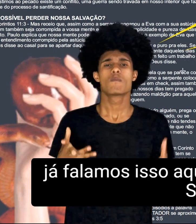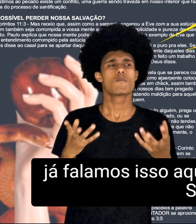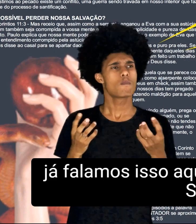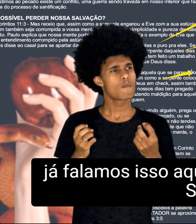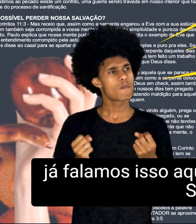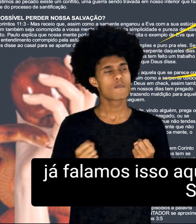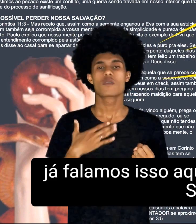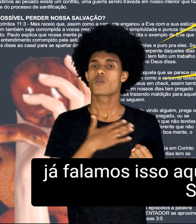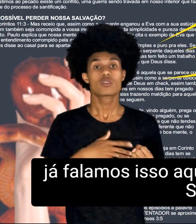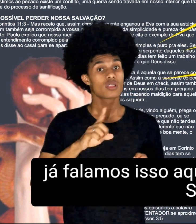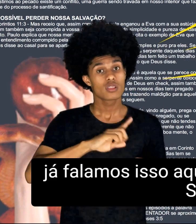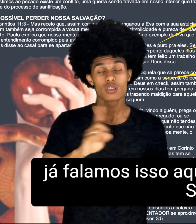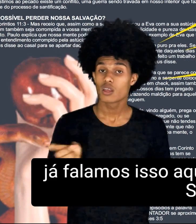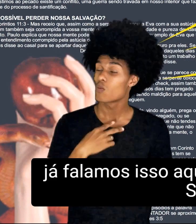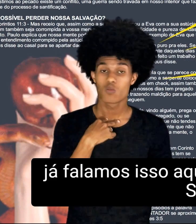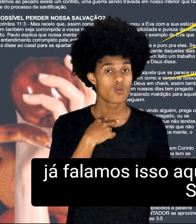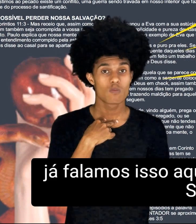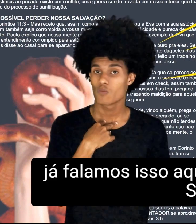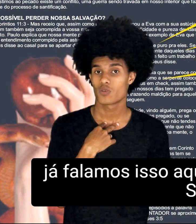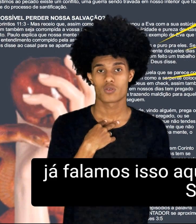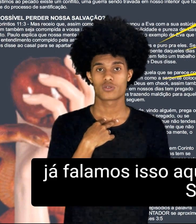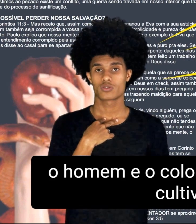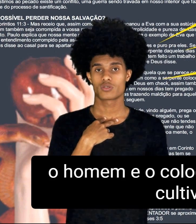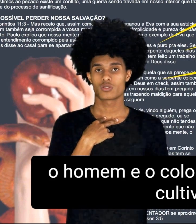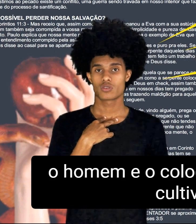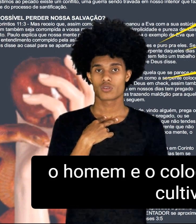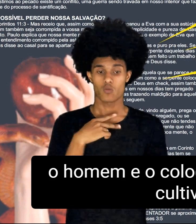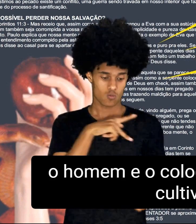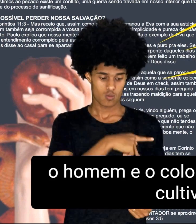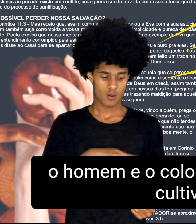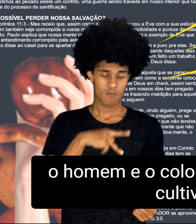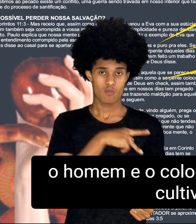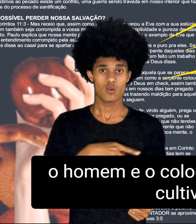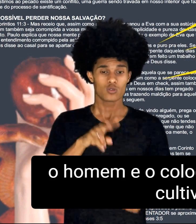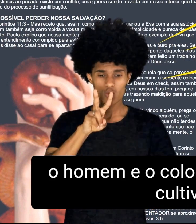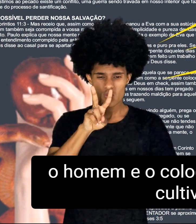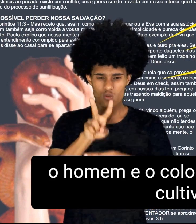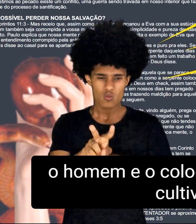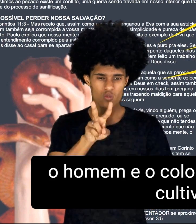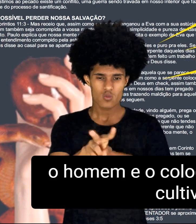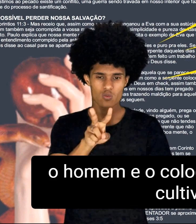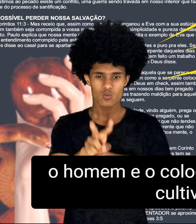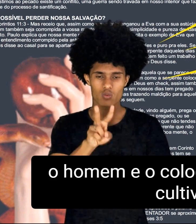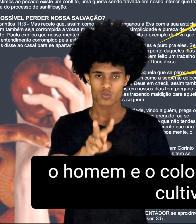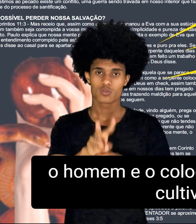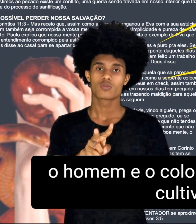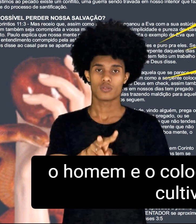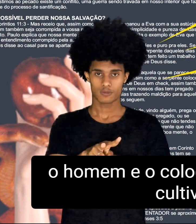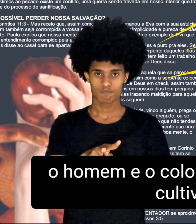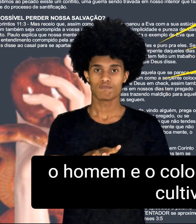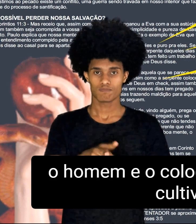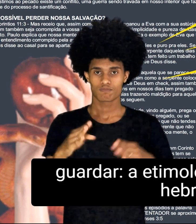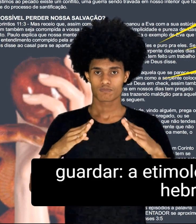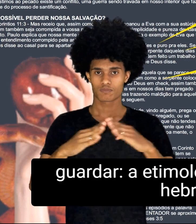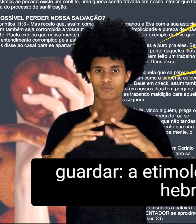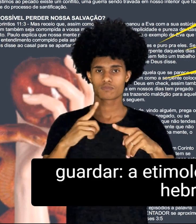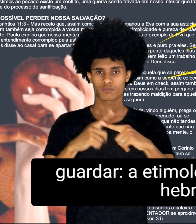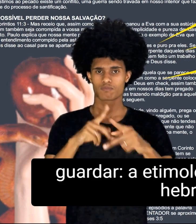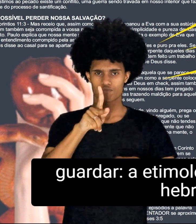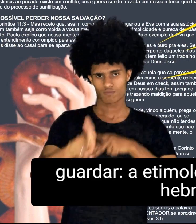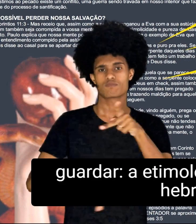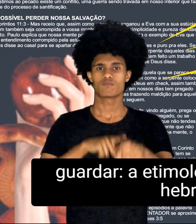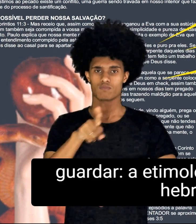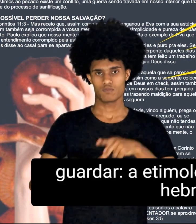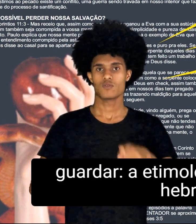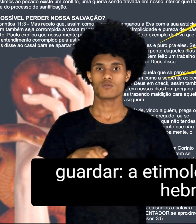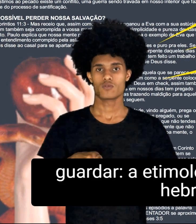Gênesis 2,15. Tomou, pois, o Senhor Deus o homem e o colocou no jardim do Éden para cultivar e o guardar. Guardar, a etimologia da